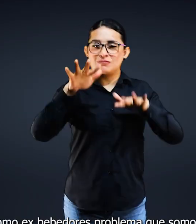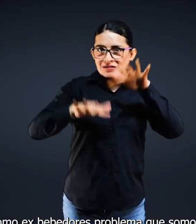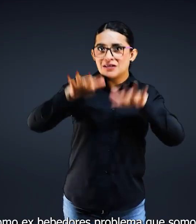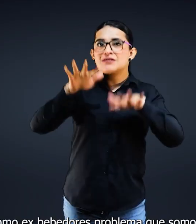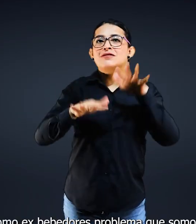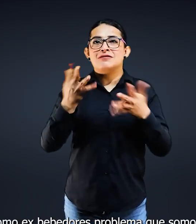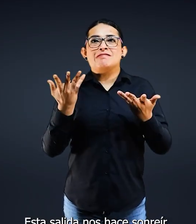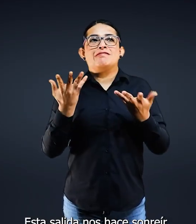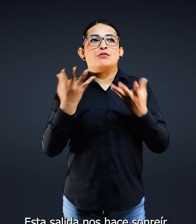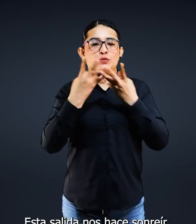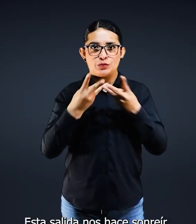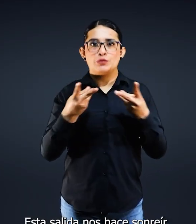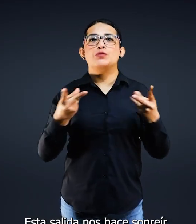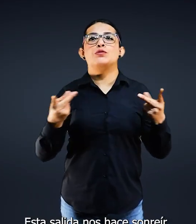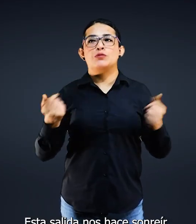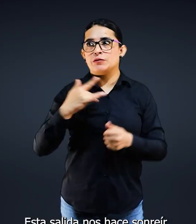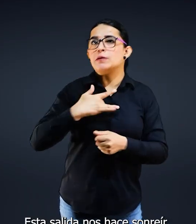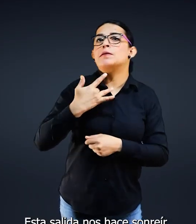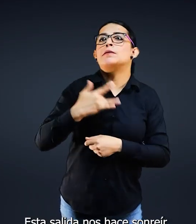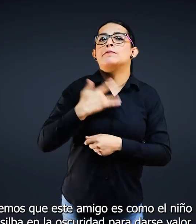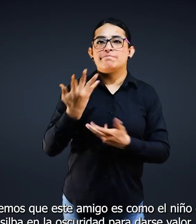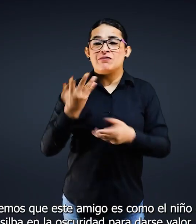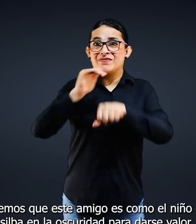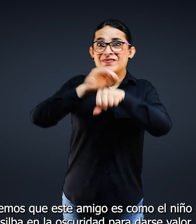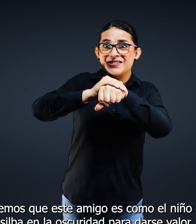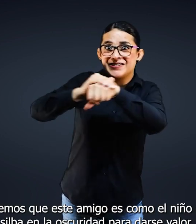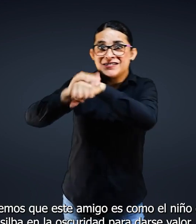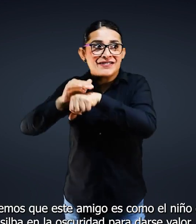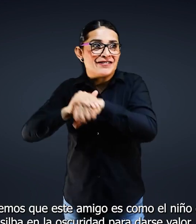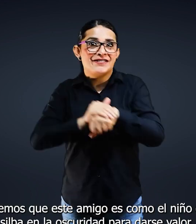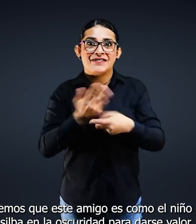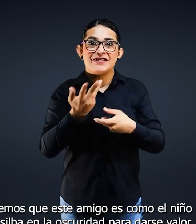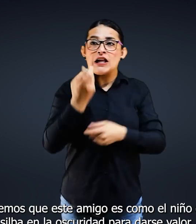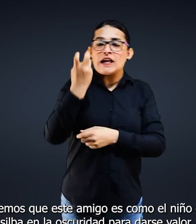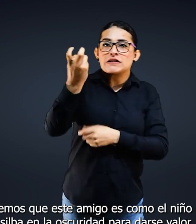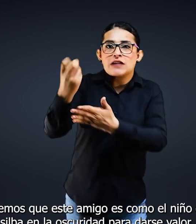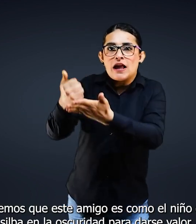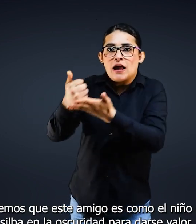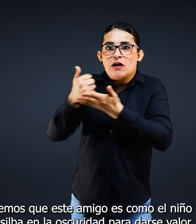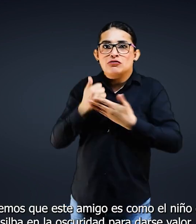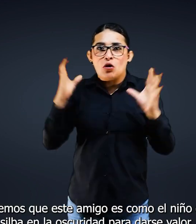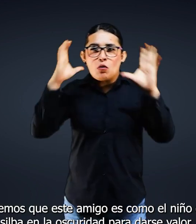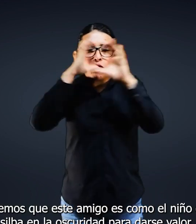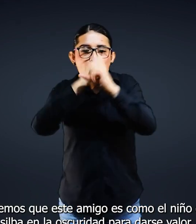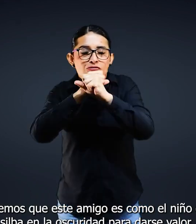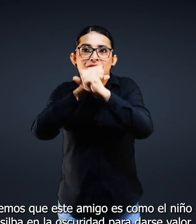que somos, esta salida nos hace sonreír. Sabemos que este amigo es como el niño que silba en la oscuridad para darse